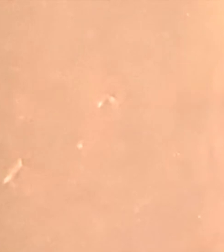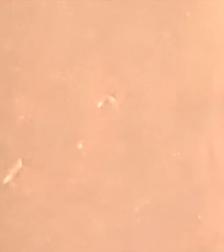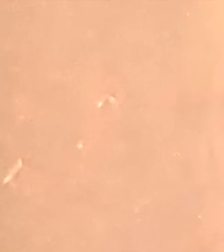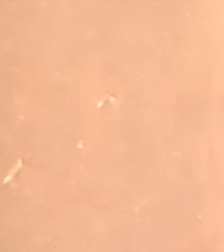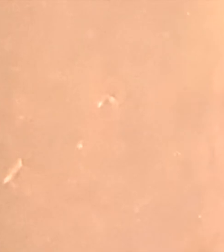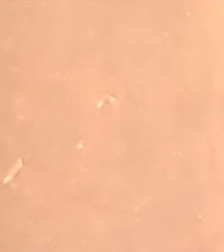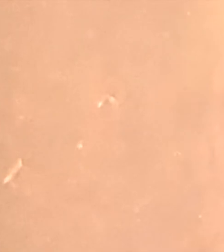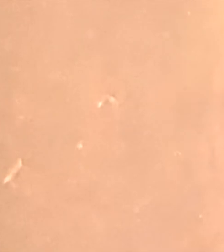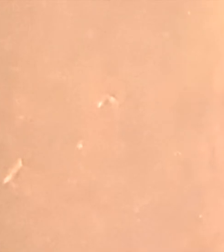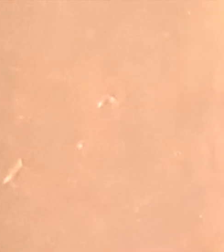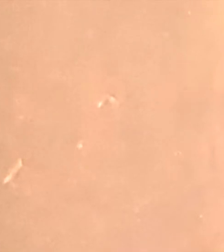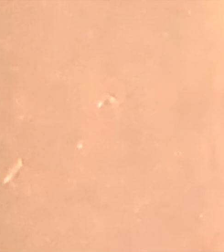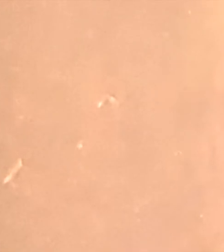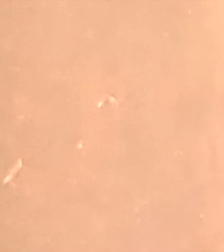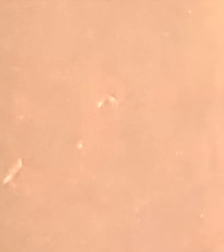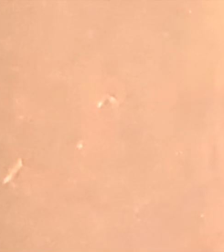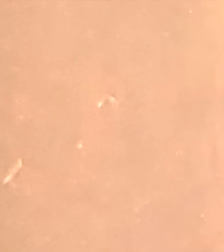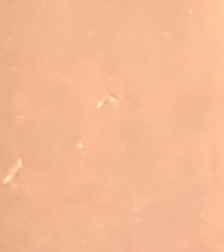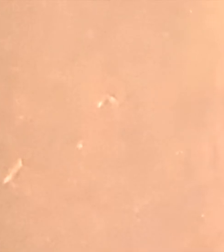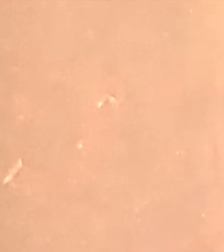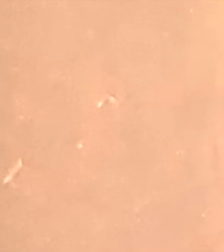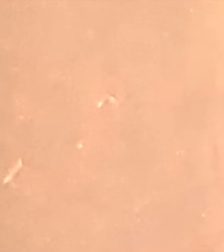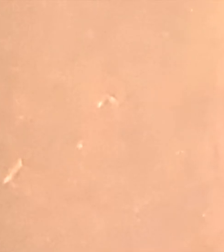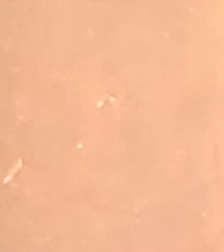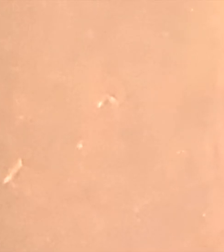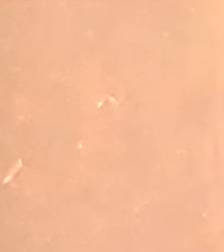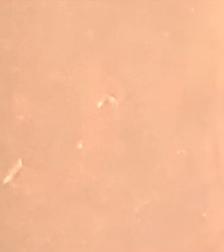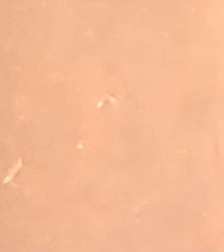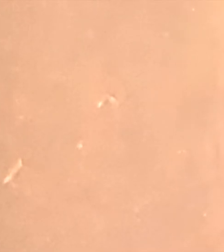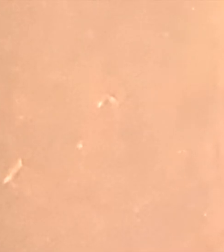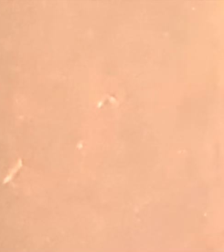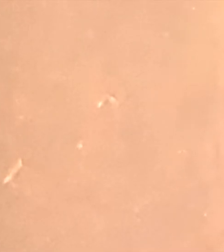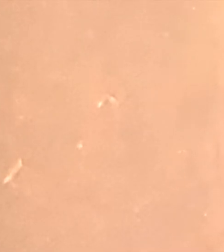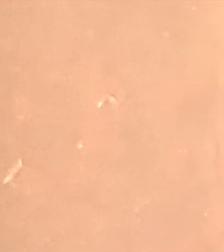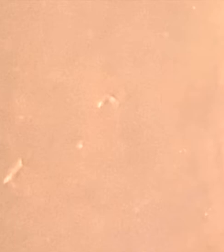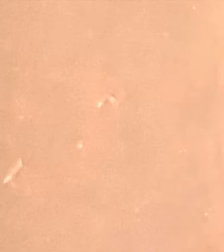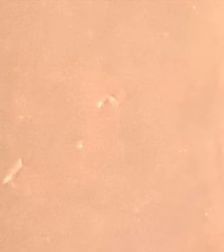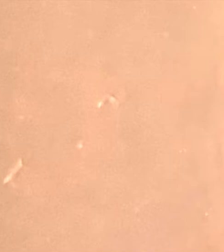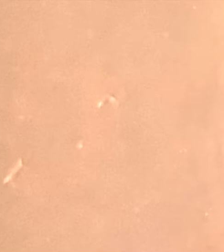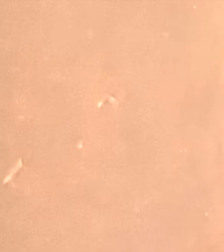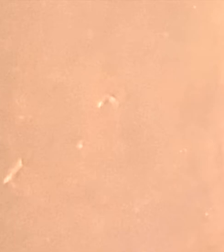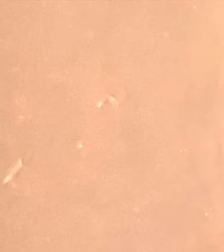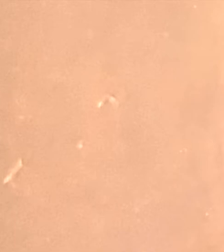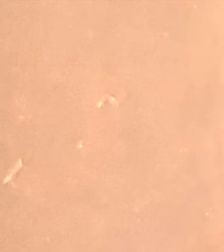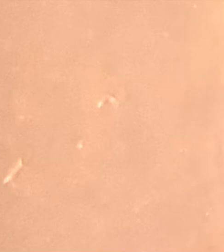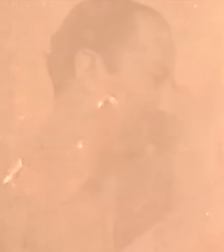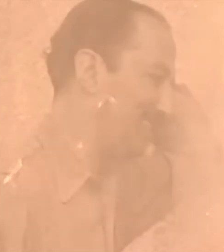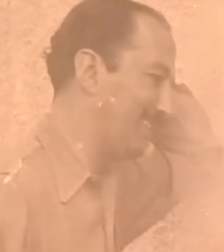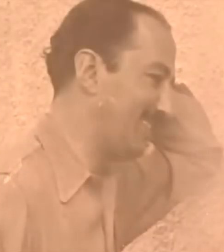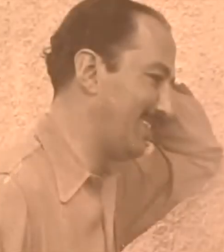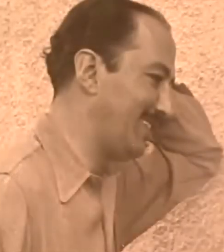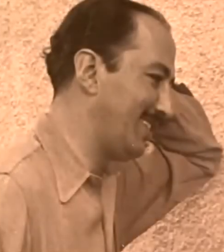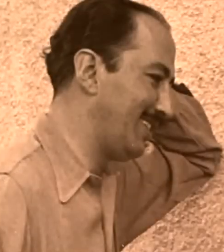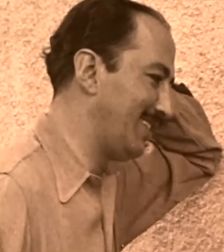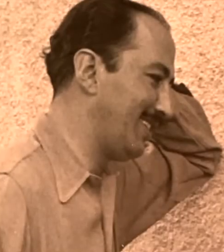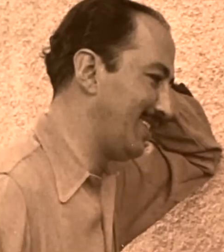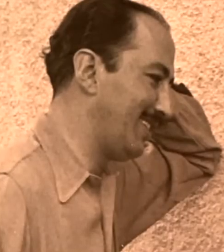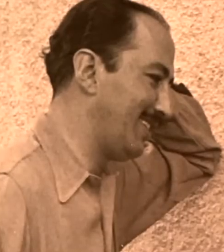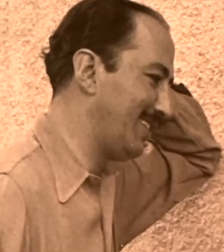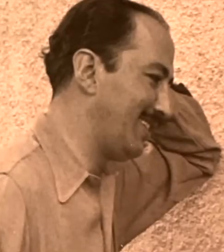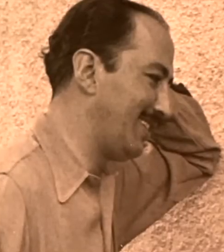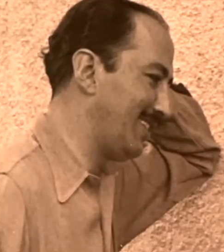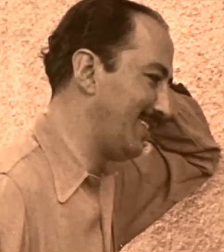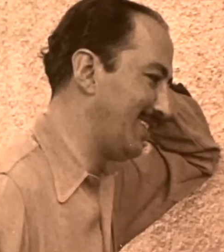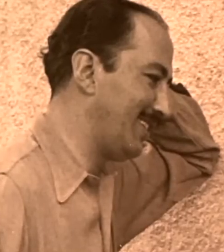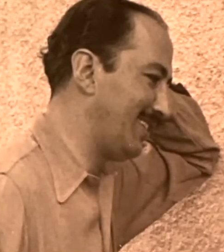サンカルロス学会の生徒でもあったオルガ・コタコウスキーは絵のコンクールに参加し、そこで初めて同じく参加者であ